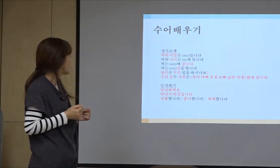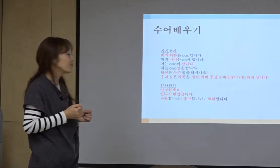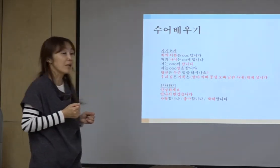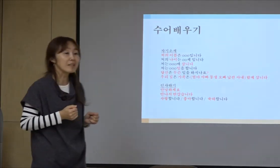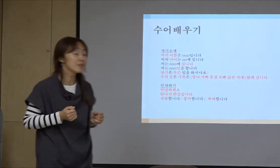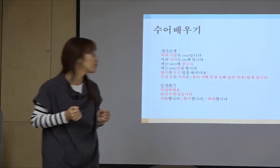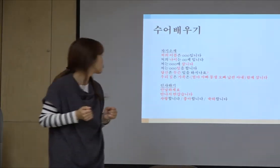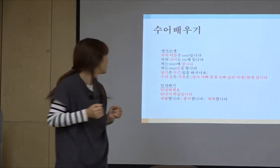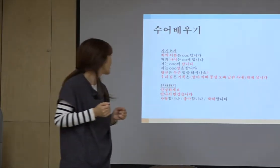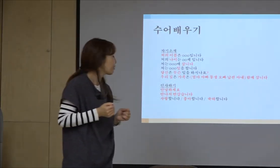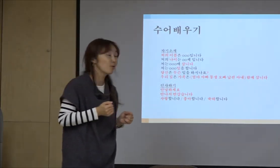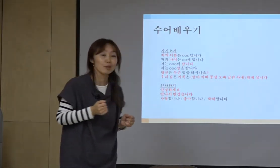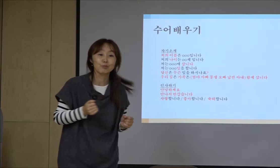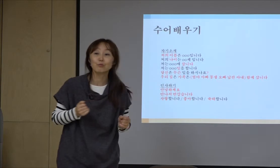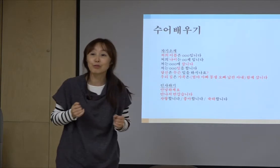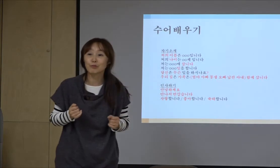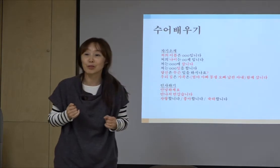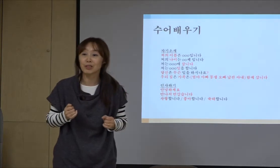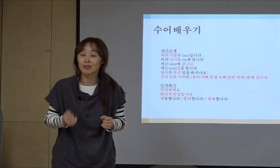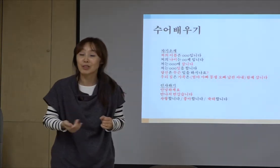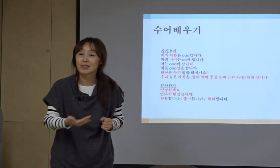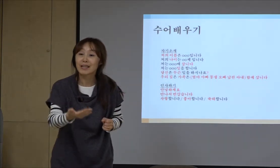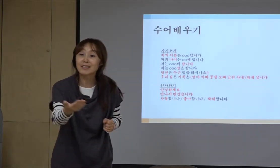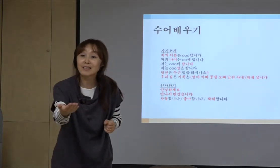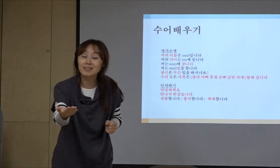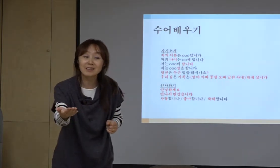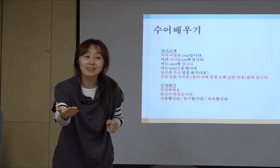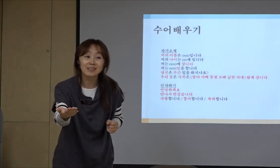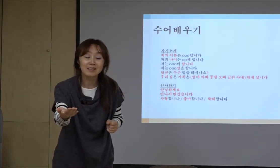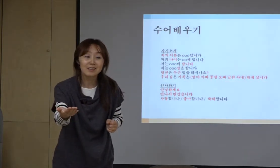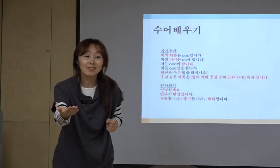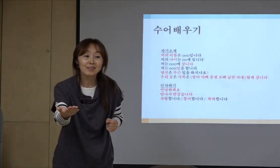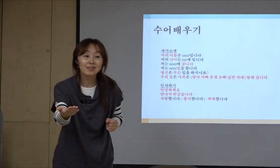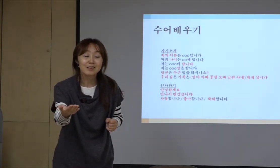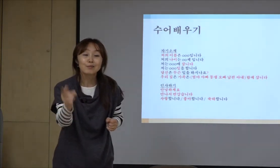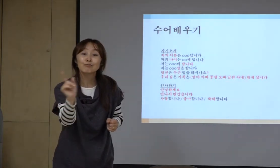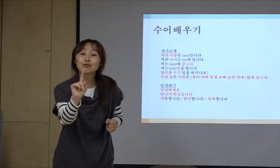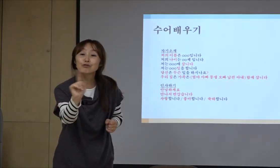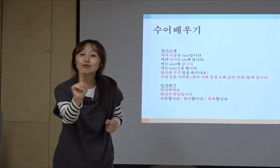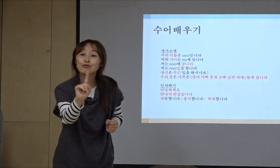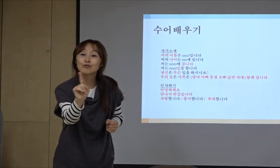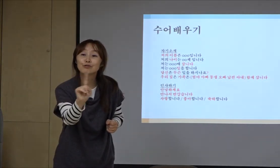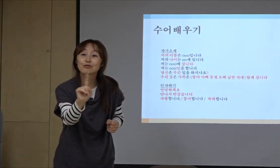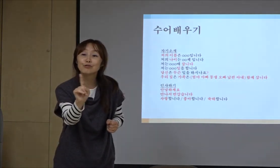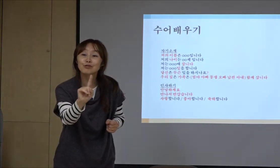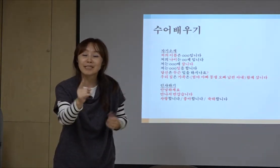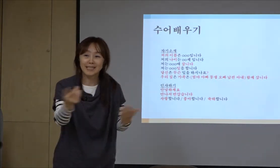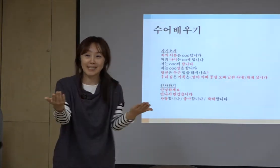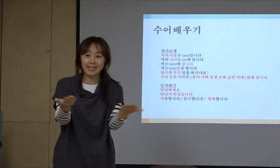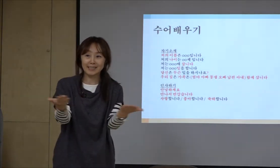그럼 당신은 무슨 일 하세요? 라고 또 물어볼 수 있겠죠. 당신은 무슨